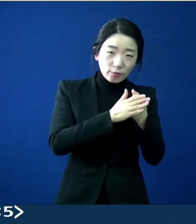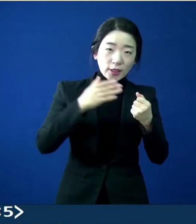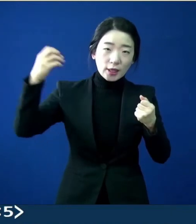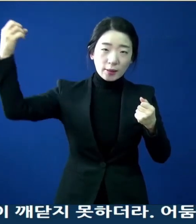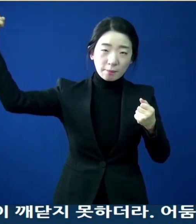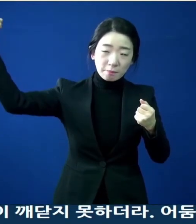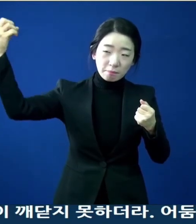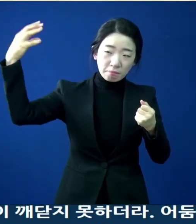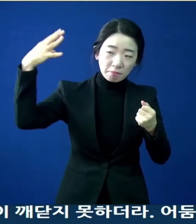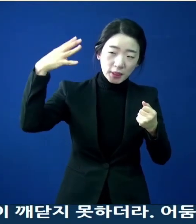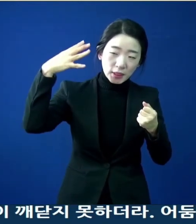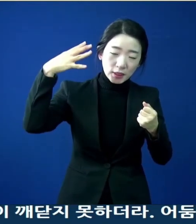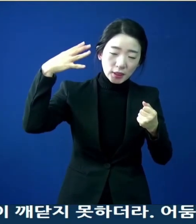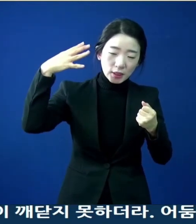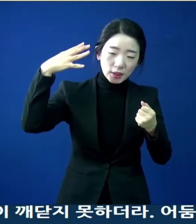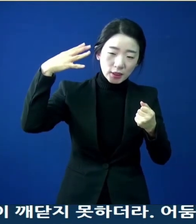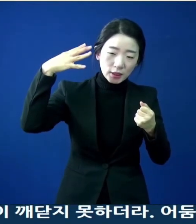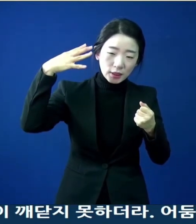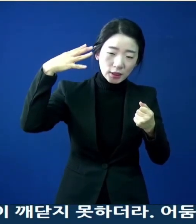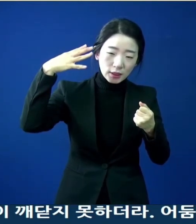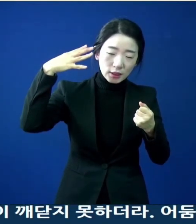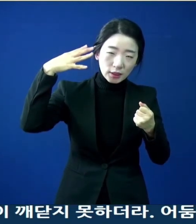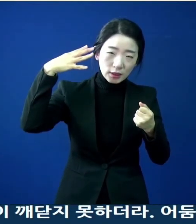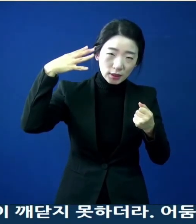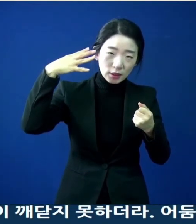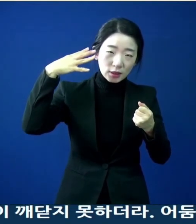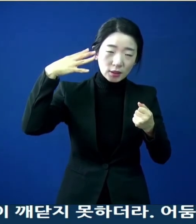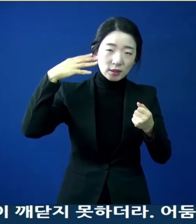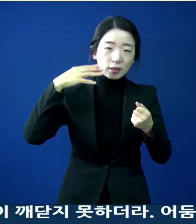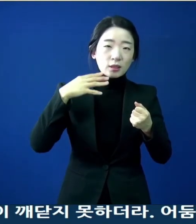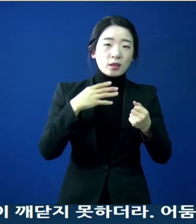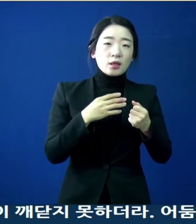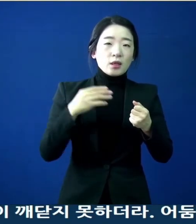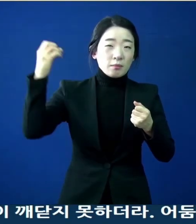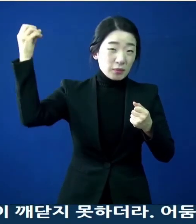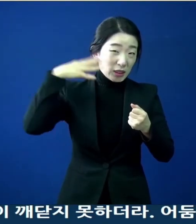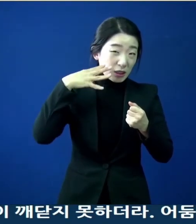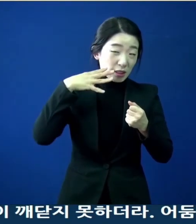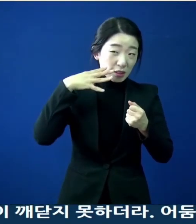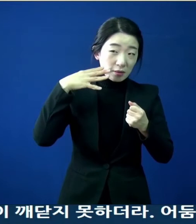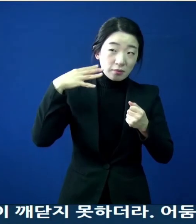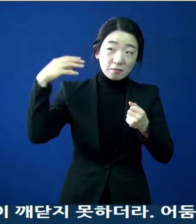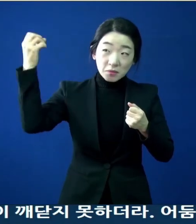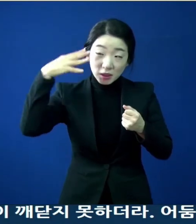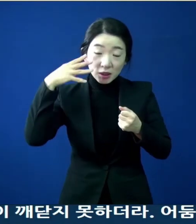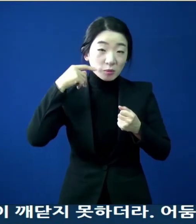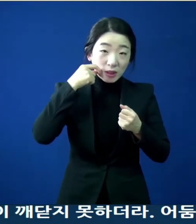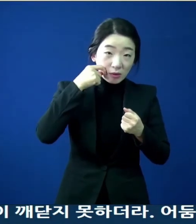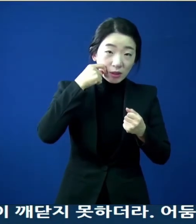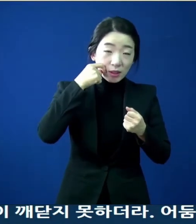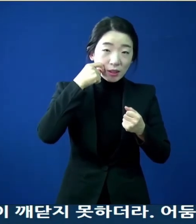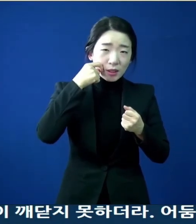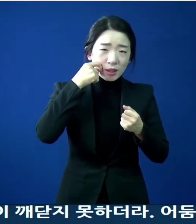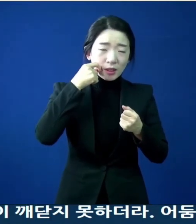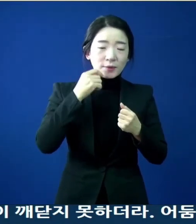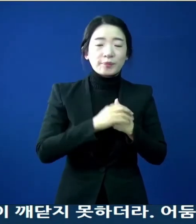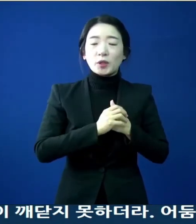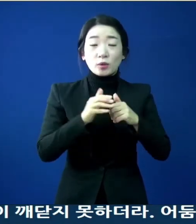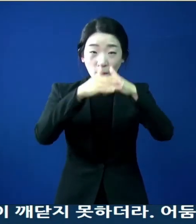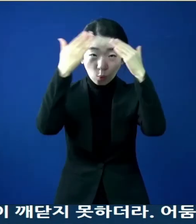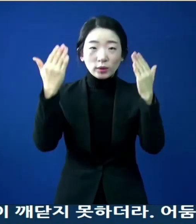빛을 꽉 붙잡지 못하더라 이런 뜻입니다. 인식의 문제가 아니라 삶의 모든 영역에서의 문제인